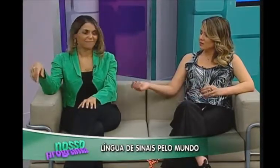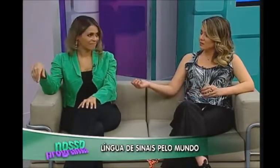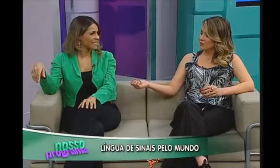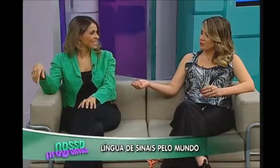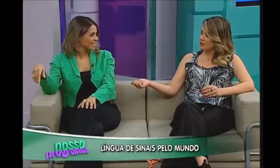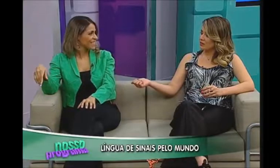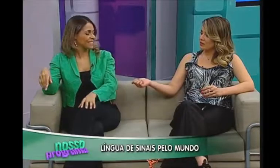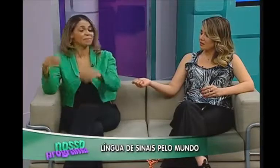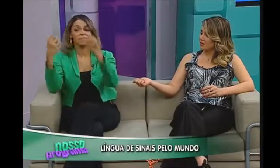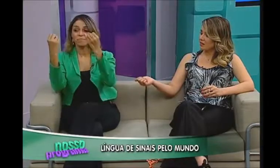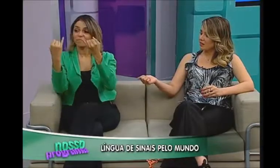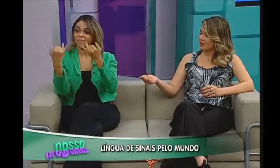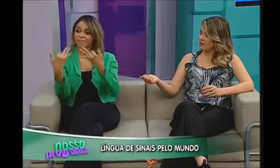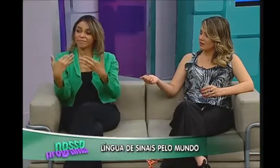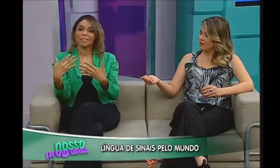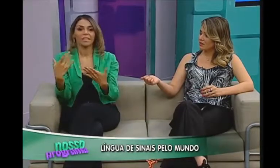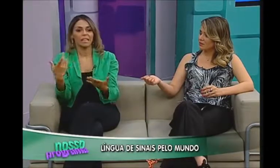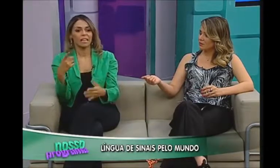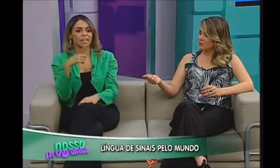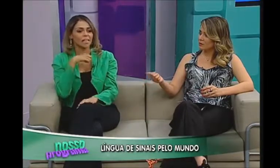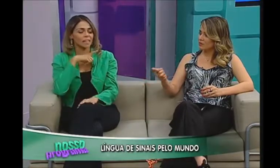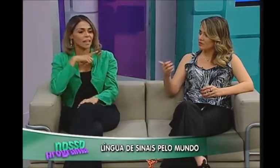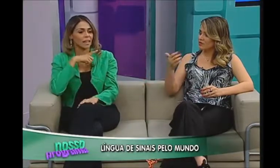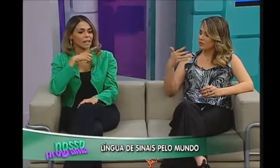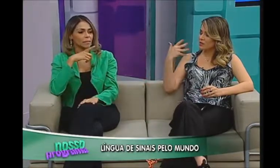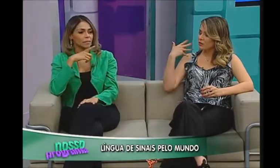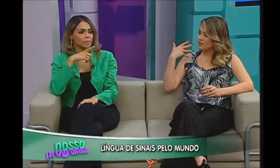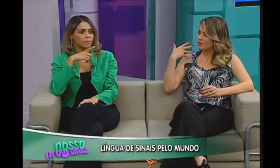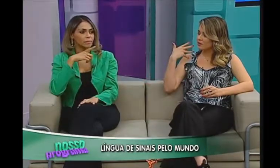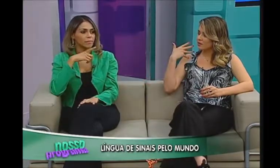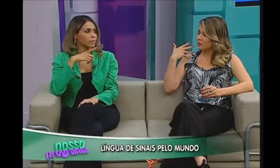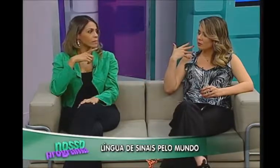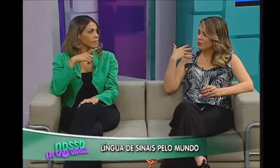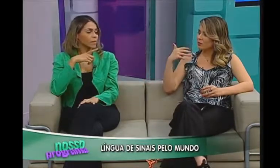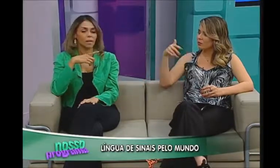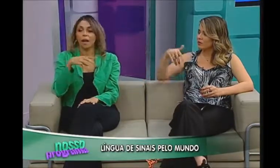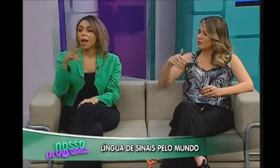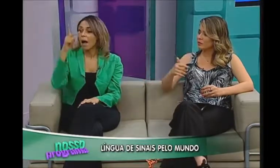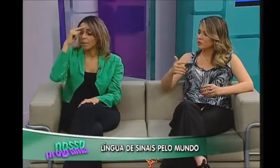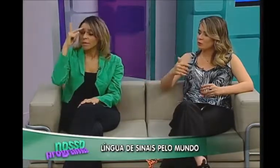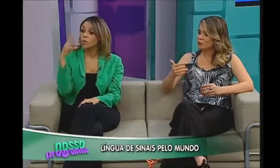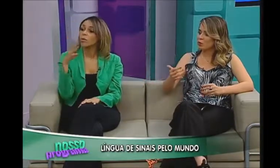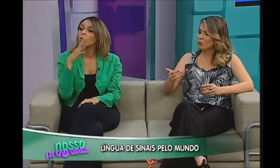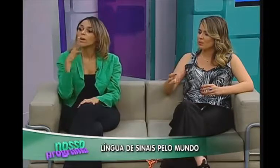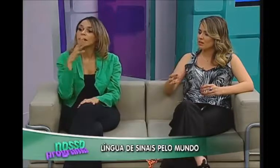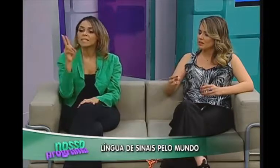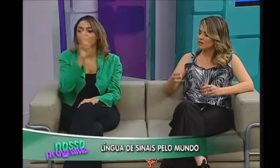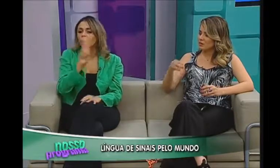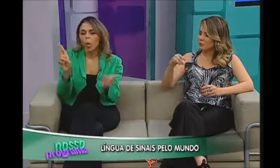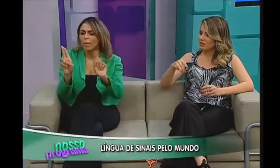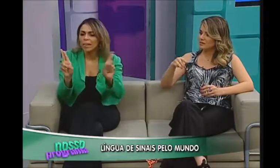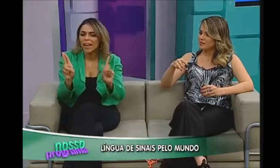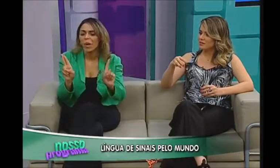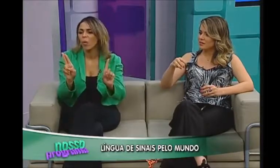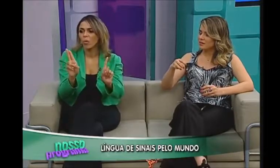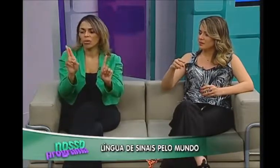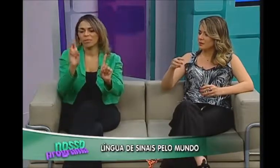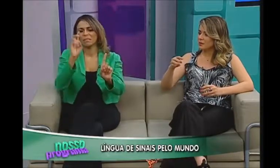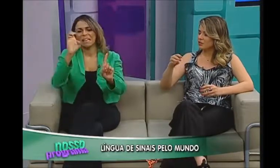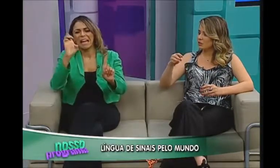explicando, Mari, que tem a questão também de ser reconhecido não exatamente pelo nome. Você não precisa praticamente...